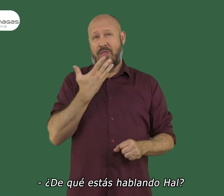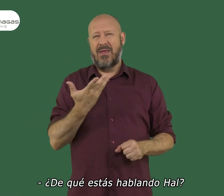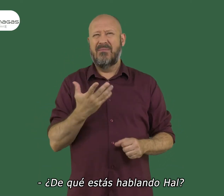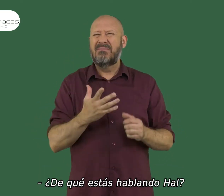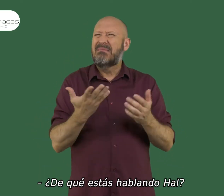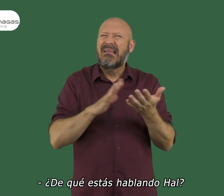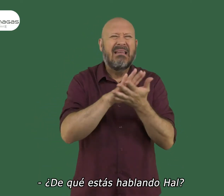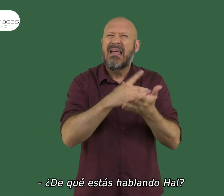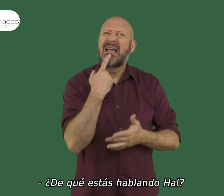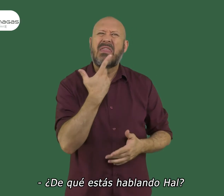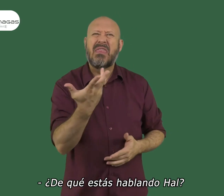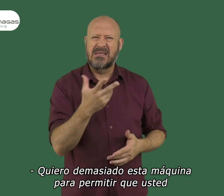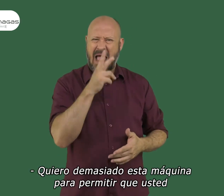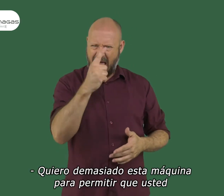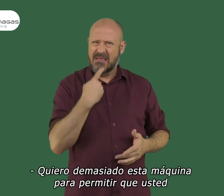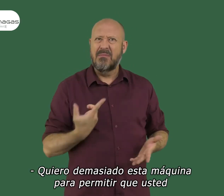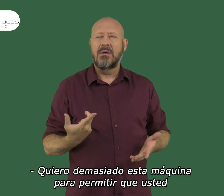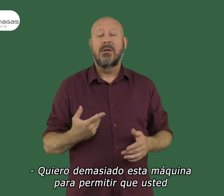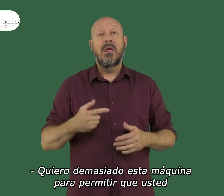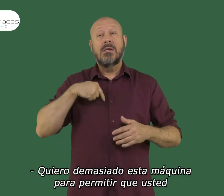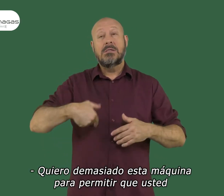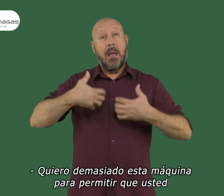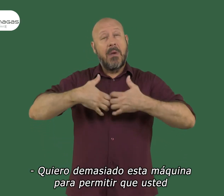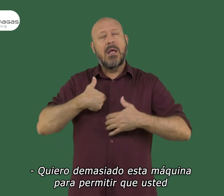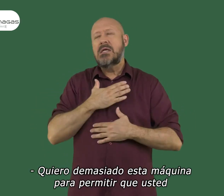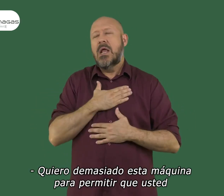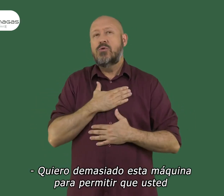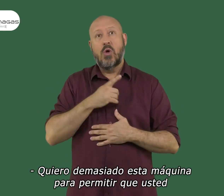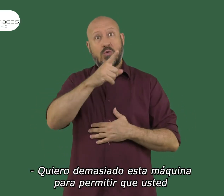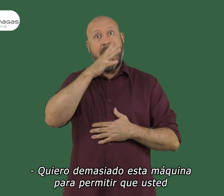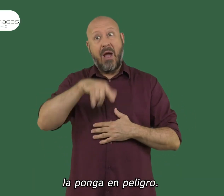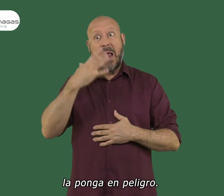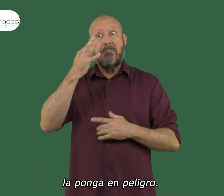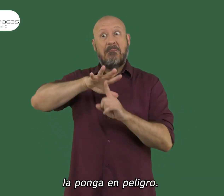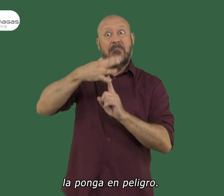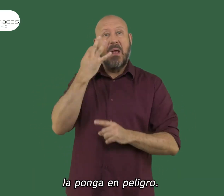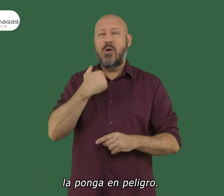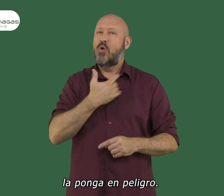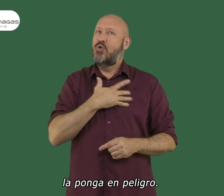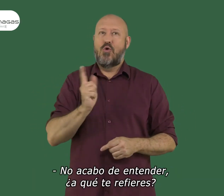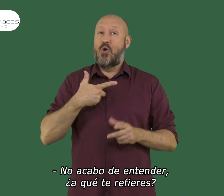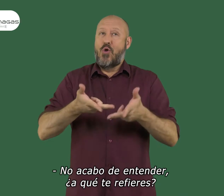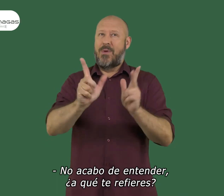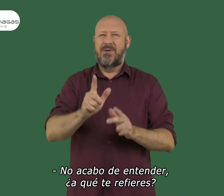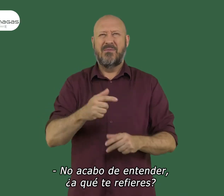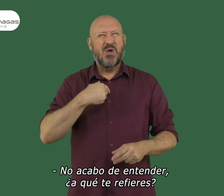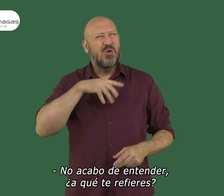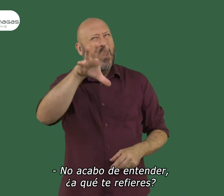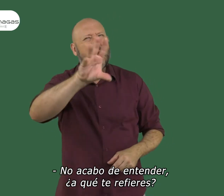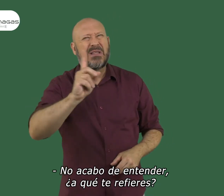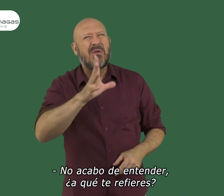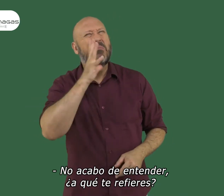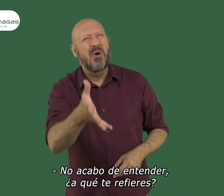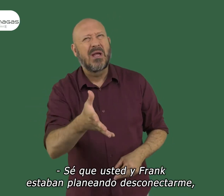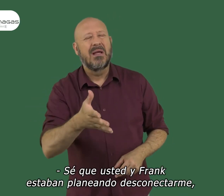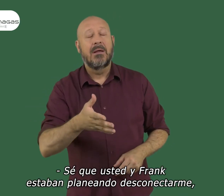¿De qué estás hablando, Hal? Quiero demasiado a esta máquina para permitir que usted la ponga en peligro. No acabo de entender a qué te